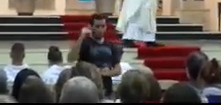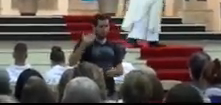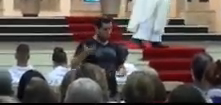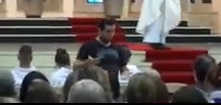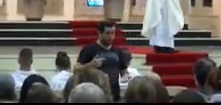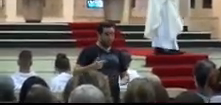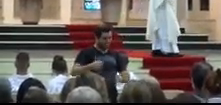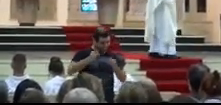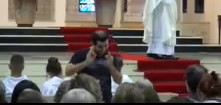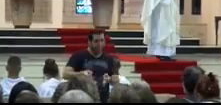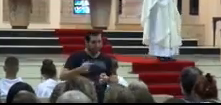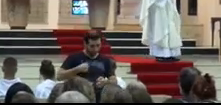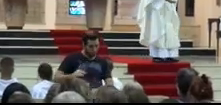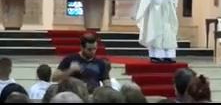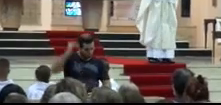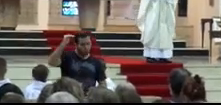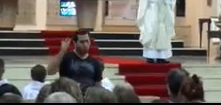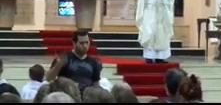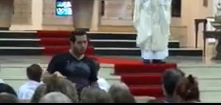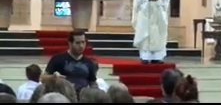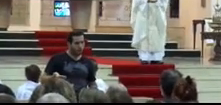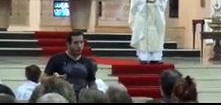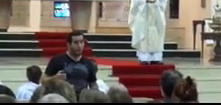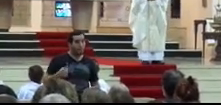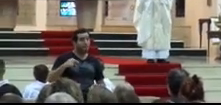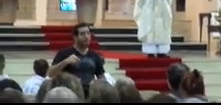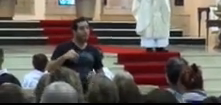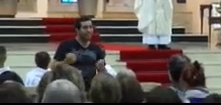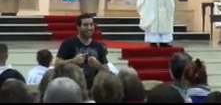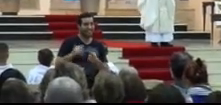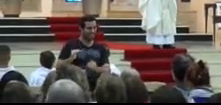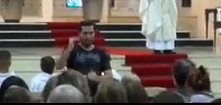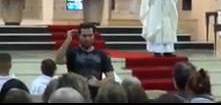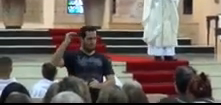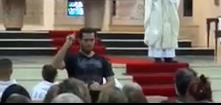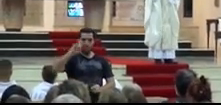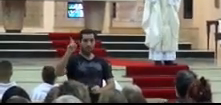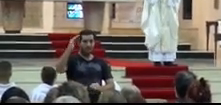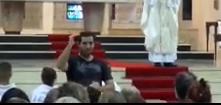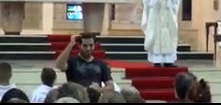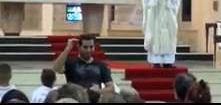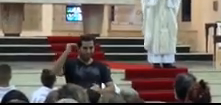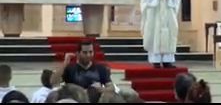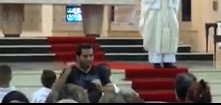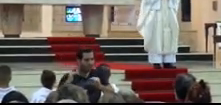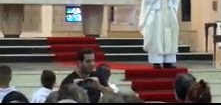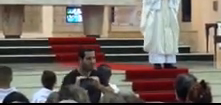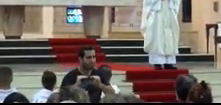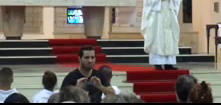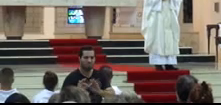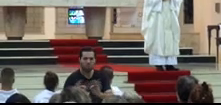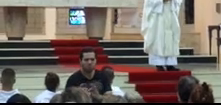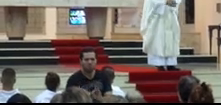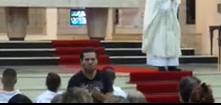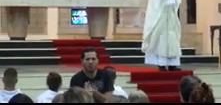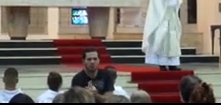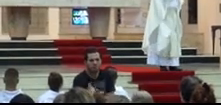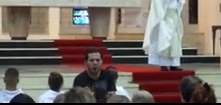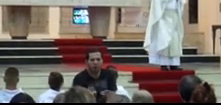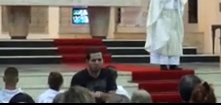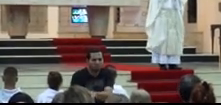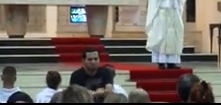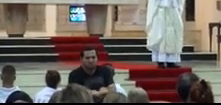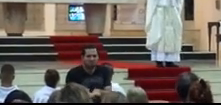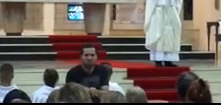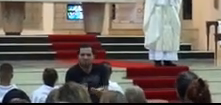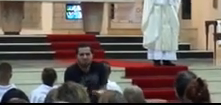me revesti de humildade para lavar os seus pés, faço isso entre vocês.